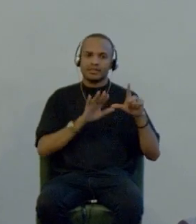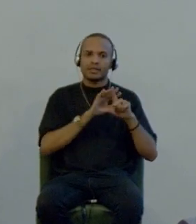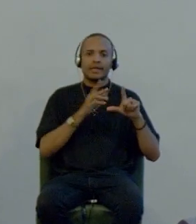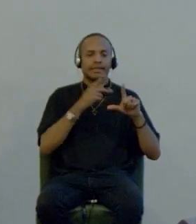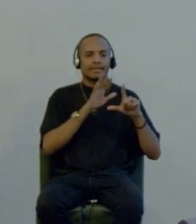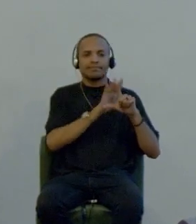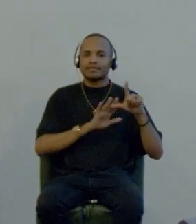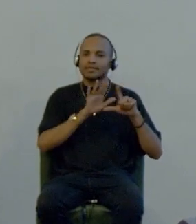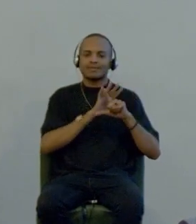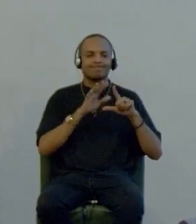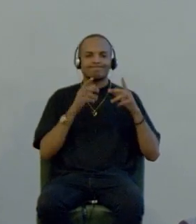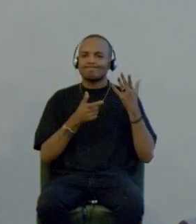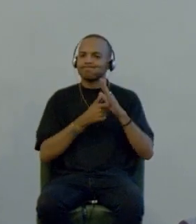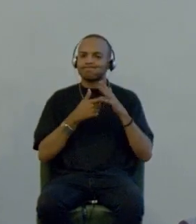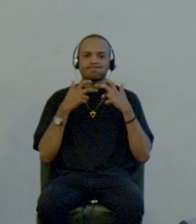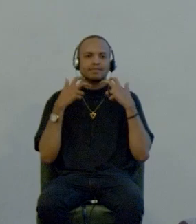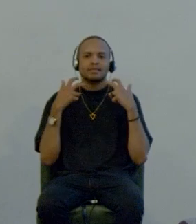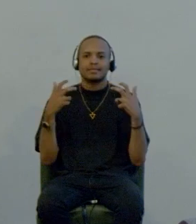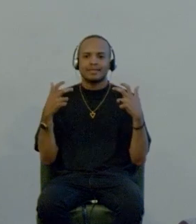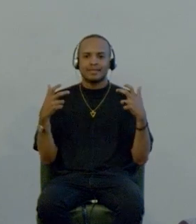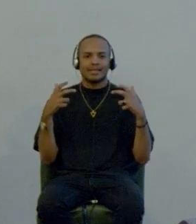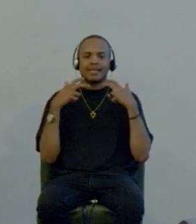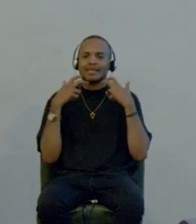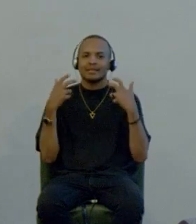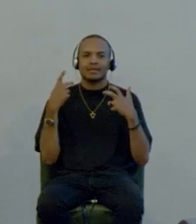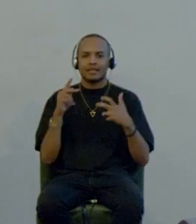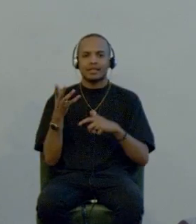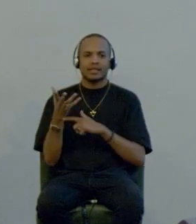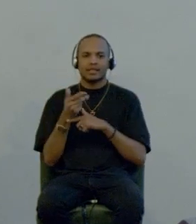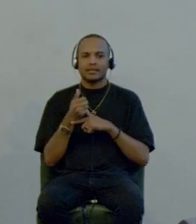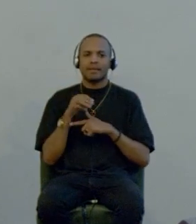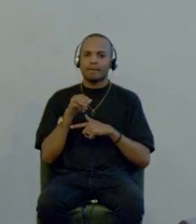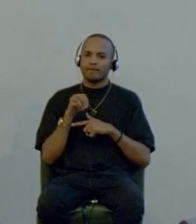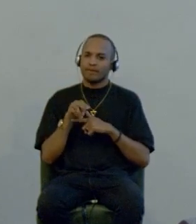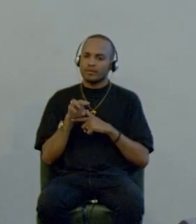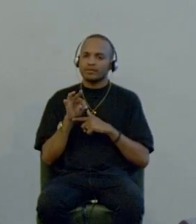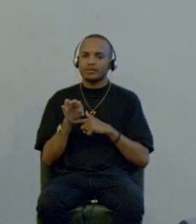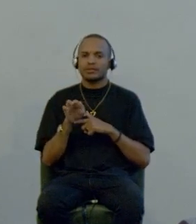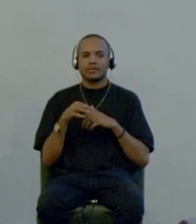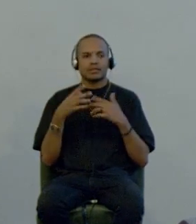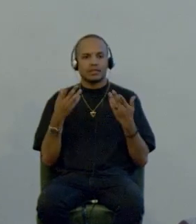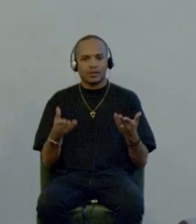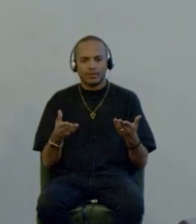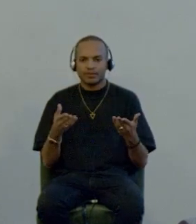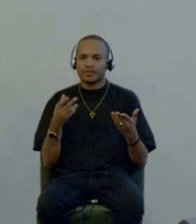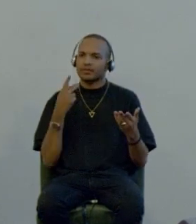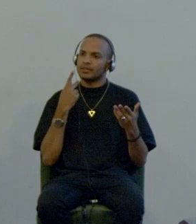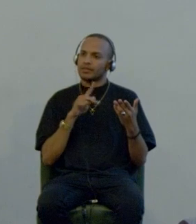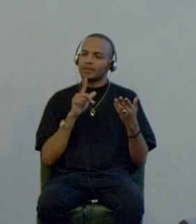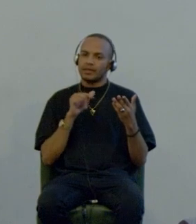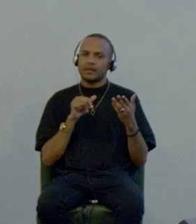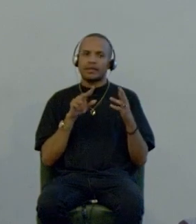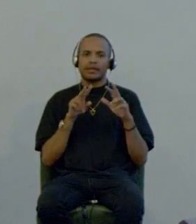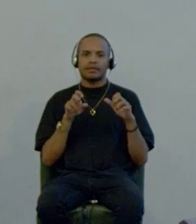début de la trilogie terrestre, c'est une question de changement de regard, pour moi, vraiment, de changement de point de vue.